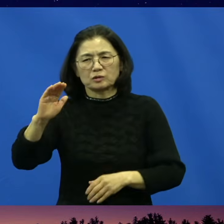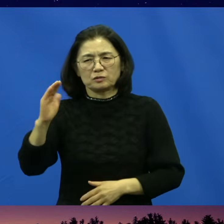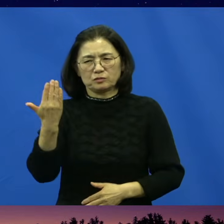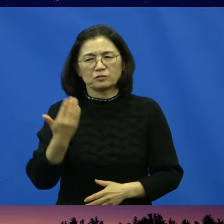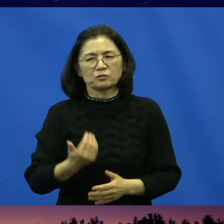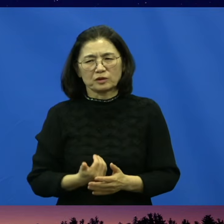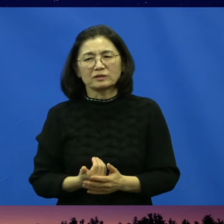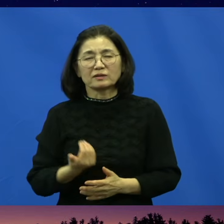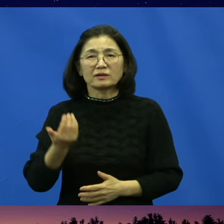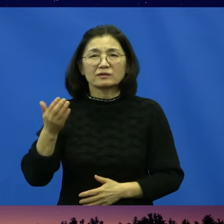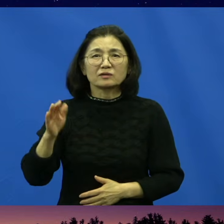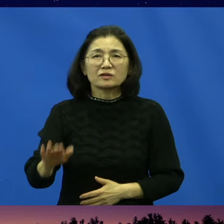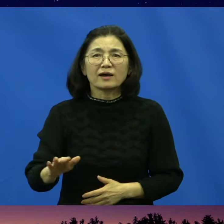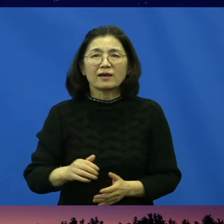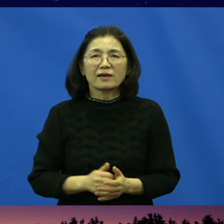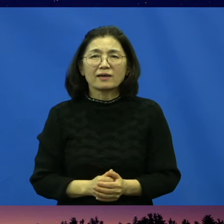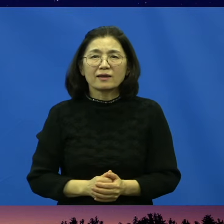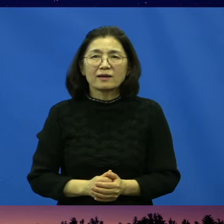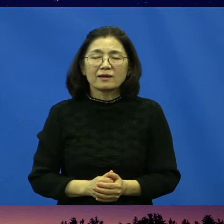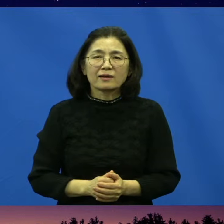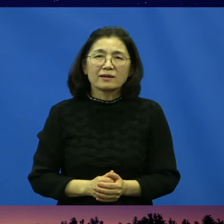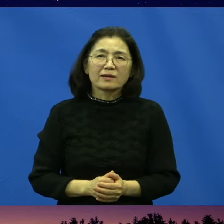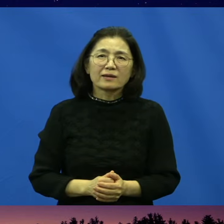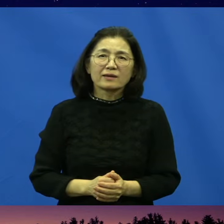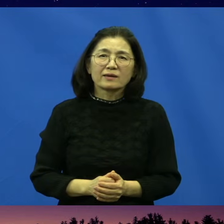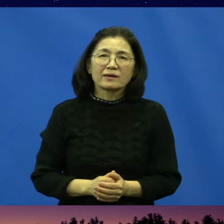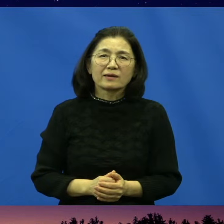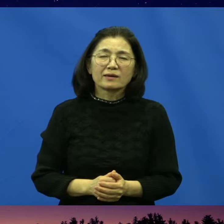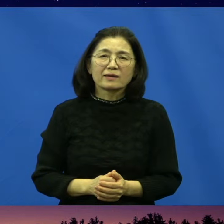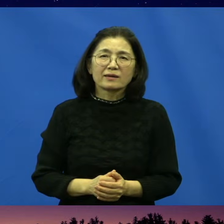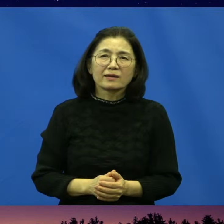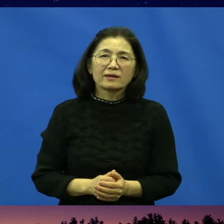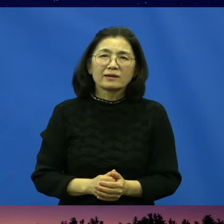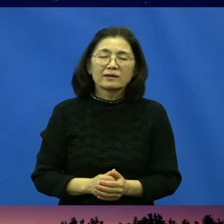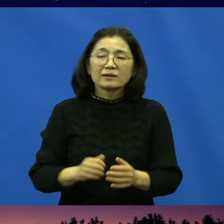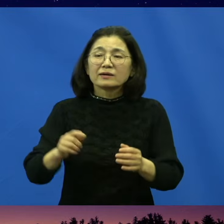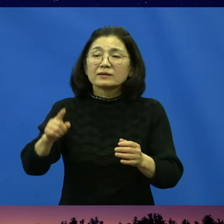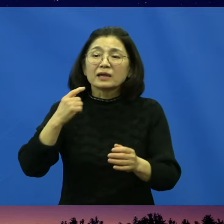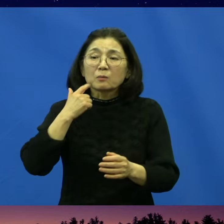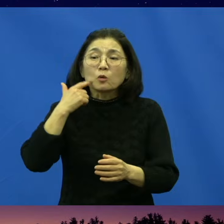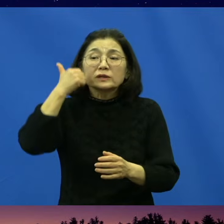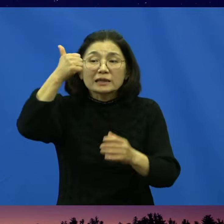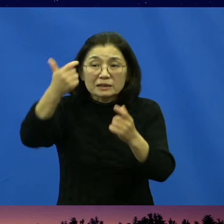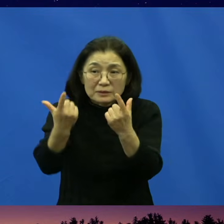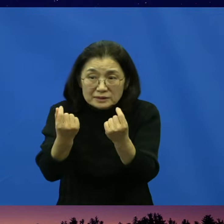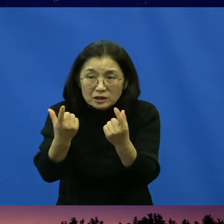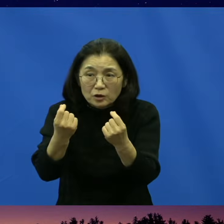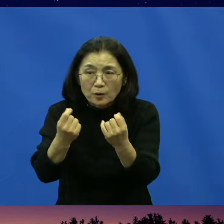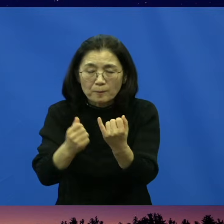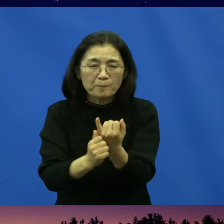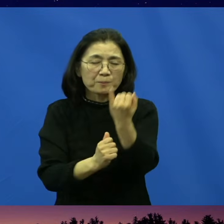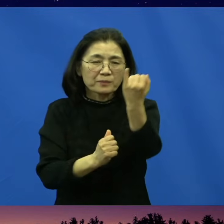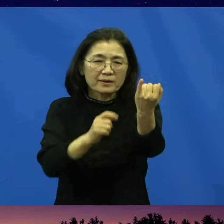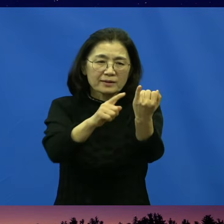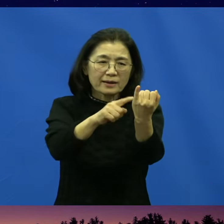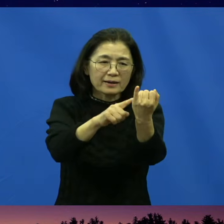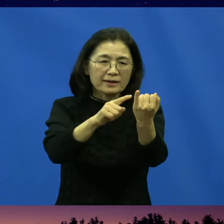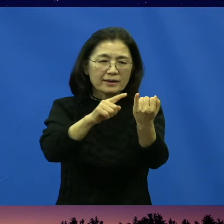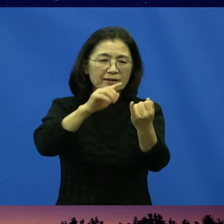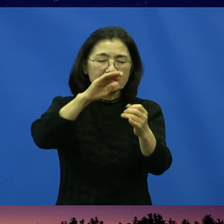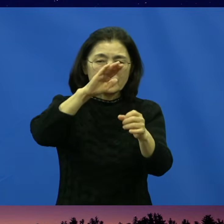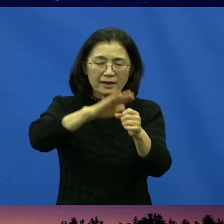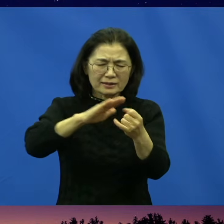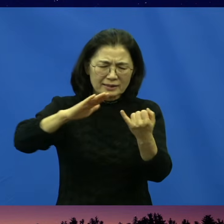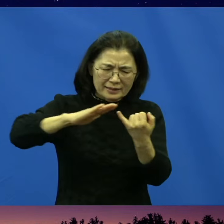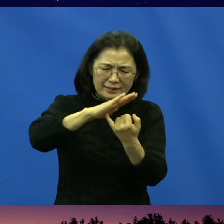가지가 있는데 그 대상을 향한 사랑의 집념이에요. 그 대상을 향해서 내가 이